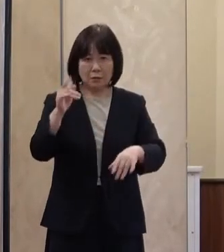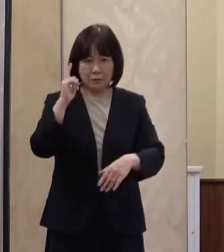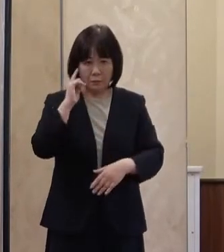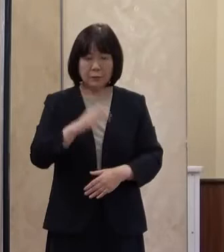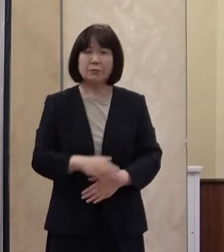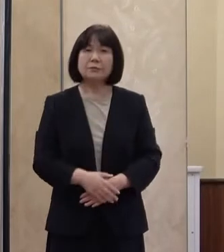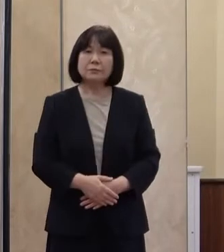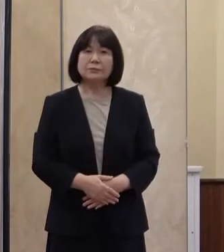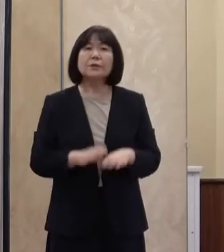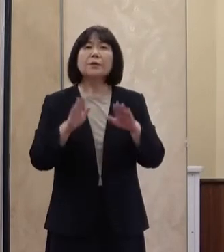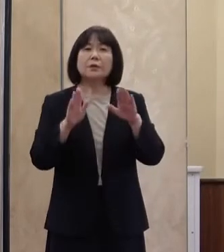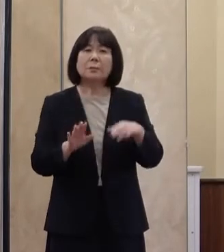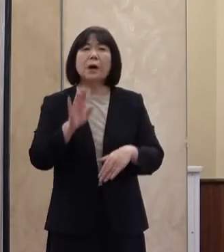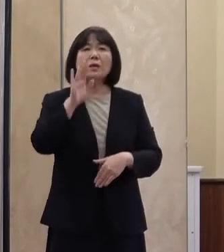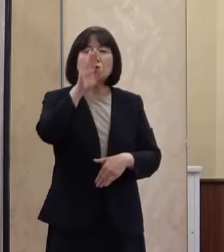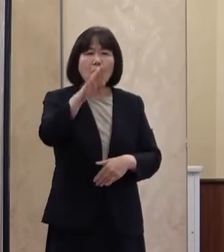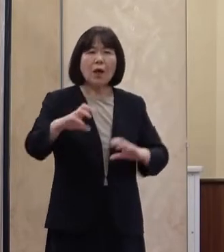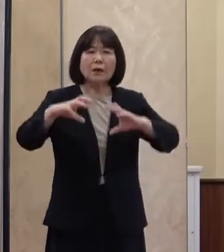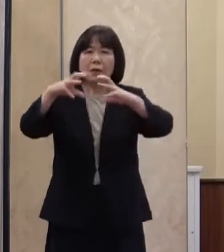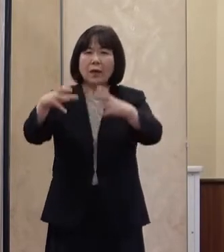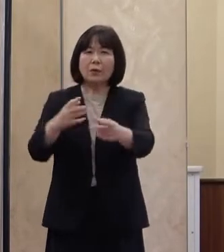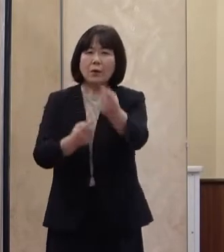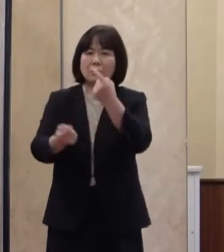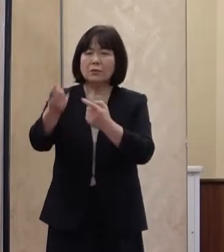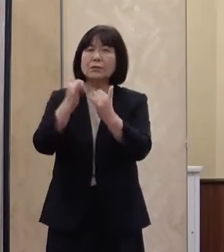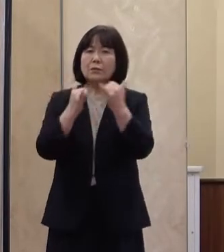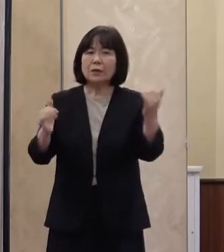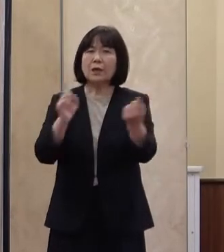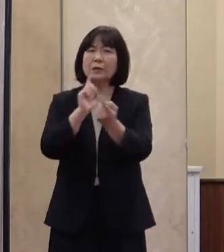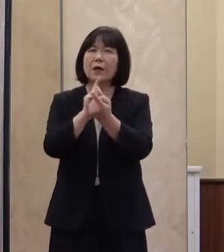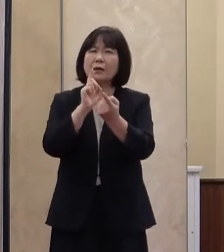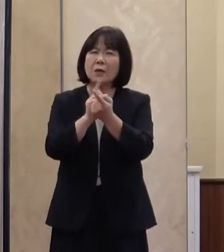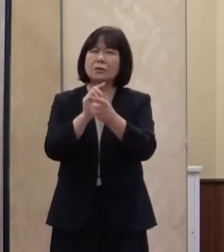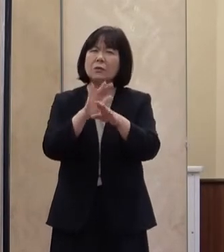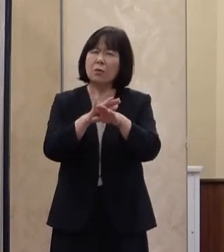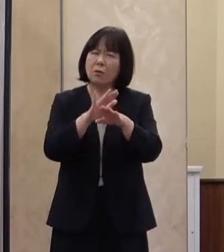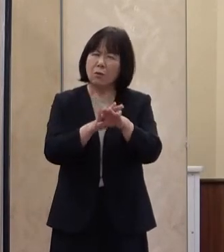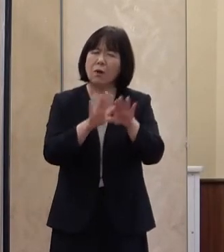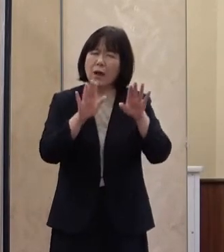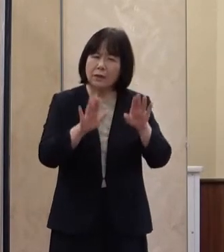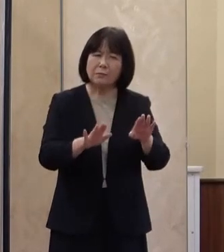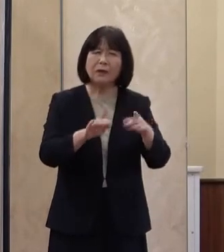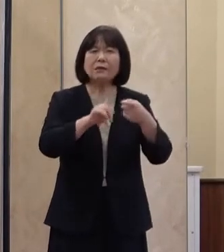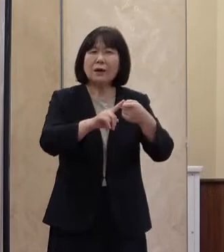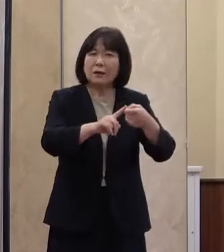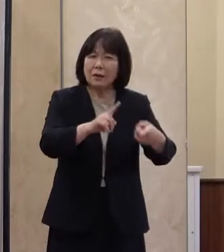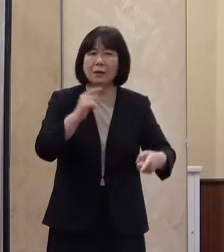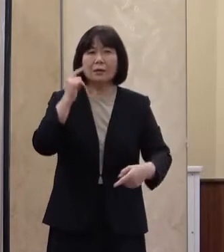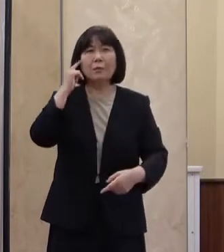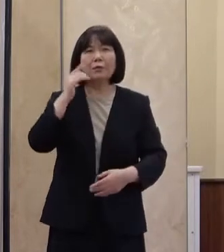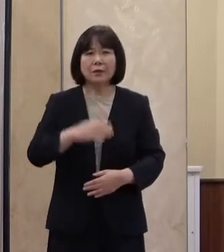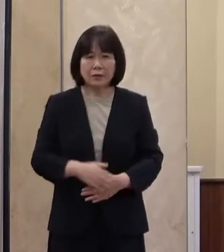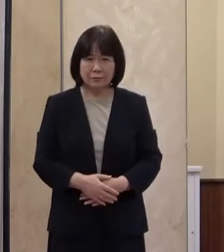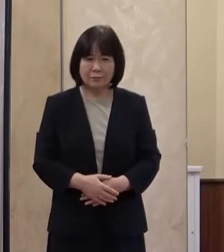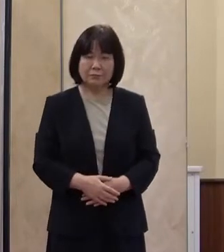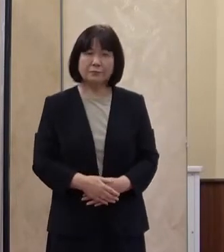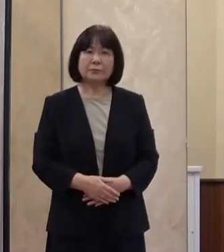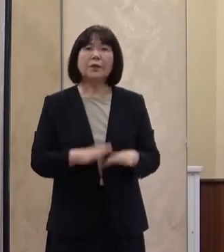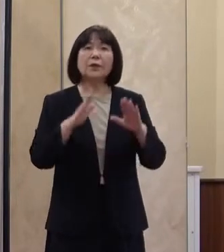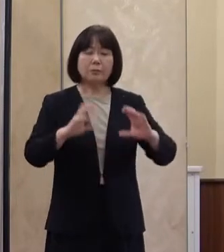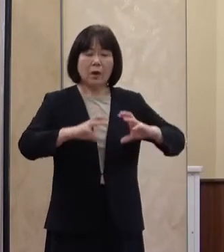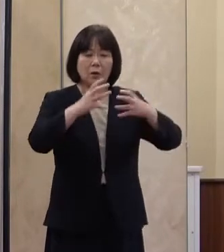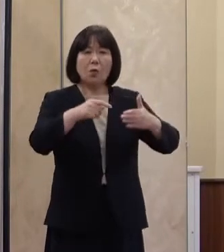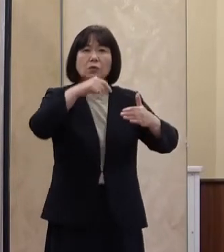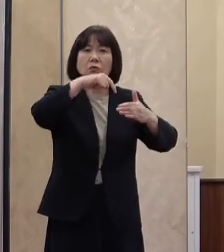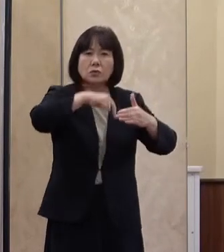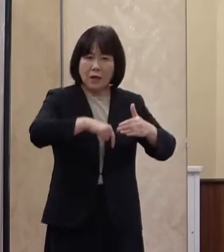なので今の段階で将来のインバウンドを見越してこの対策をというのは少し現実的ではないのかなというふうに思っています。今は国内の